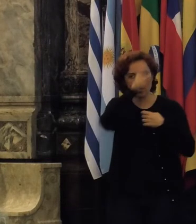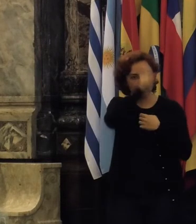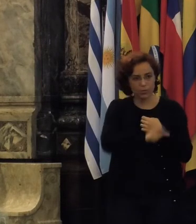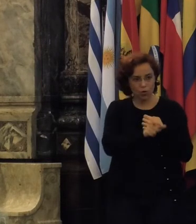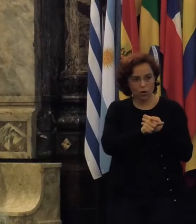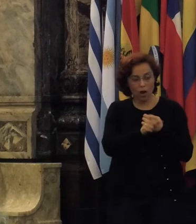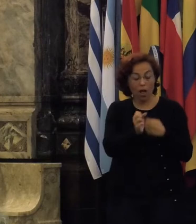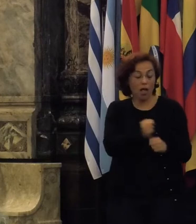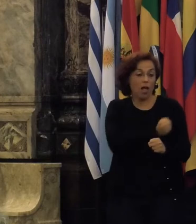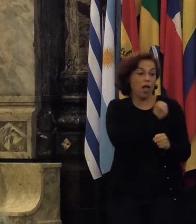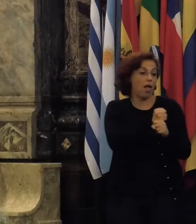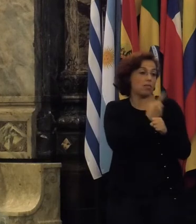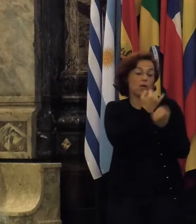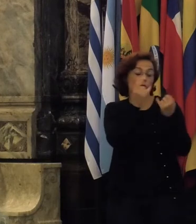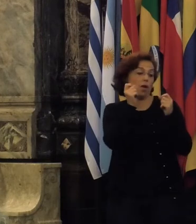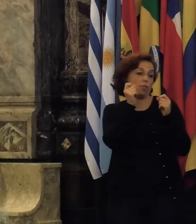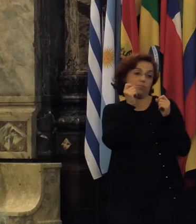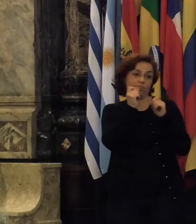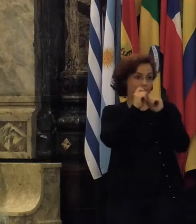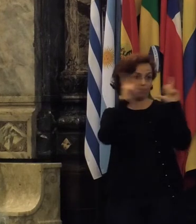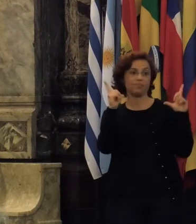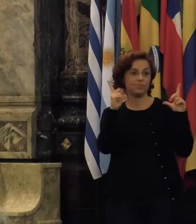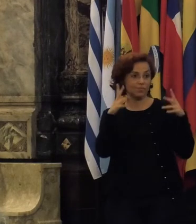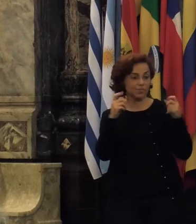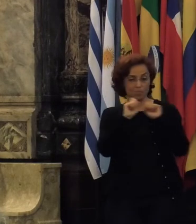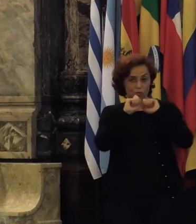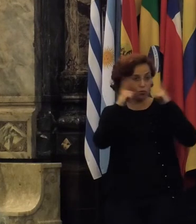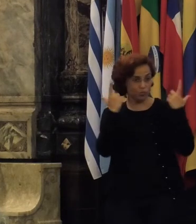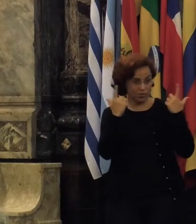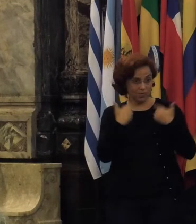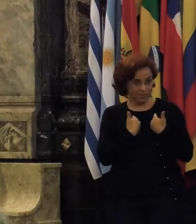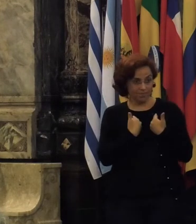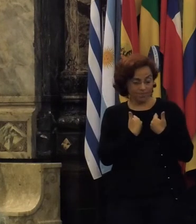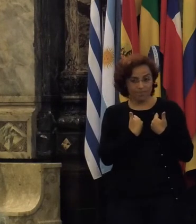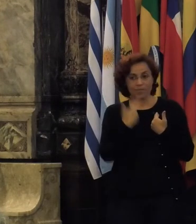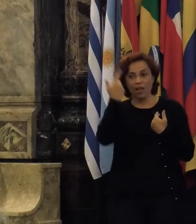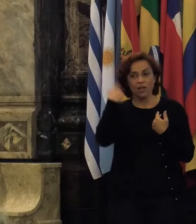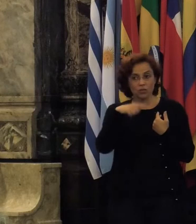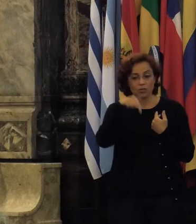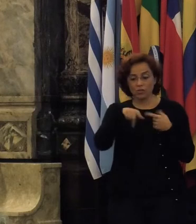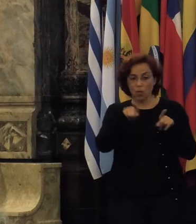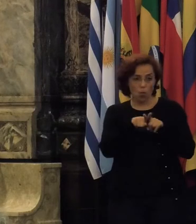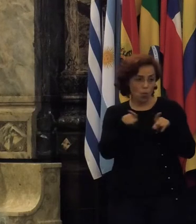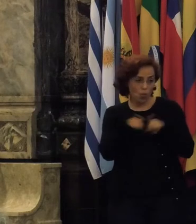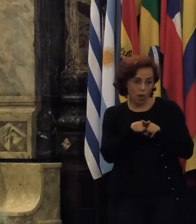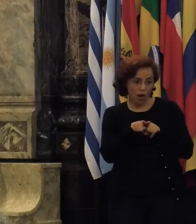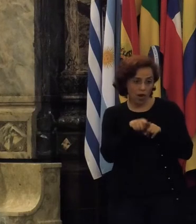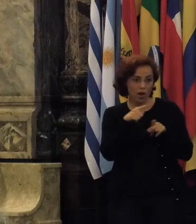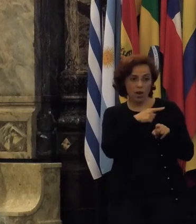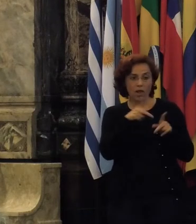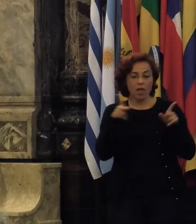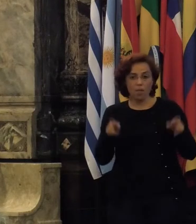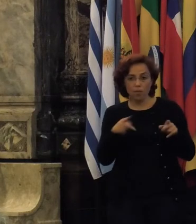día, ¿no?, uno empieza como a sorprenderse. Bueno, esto mismo está proponiendo respecto de este